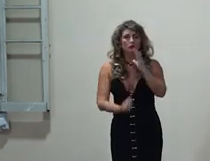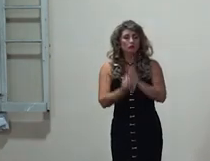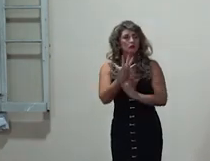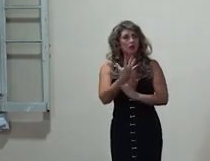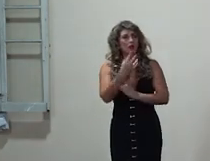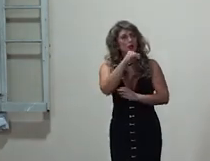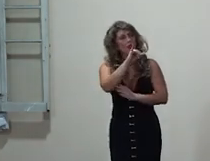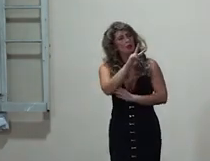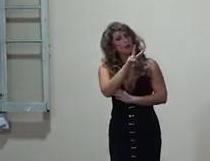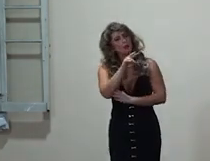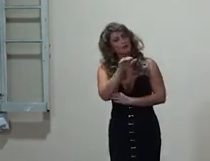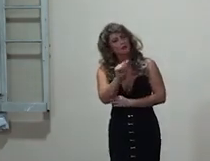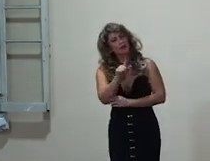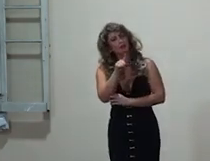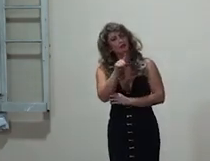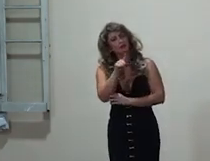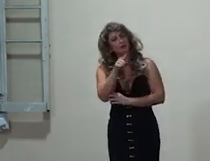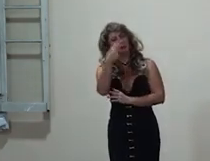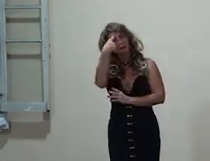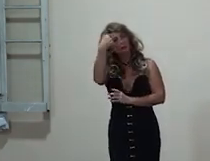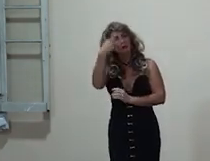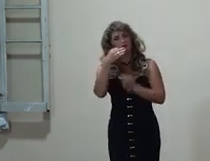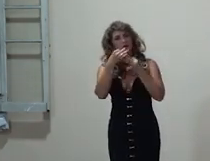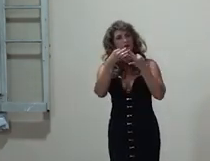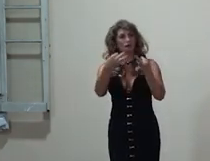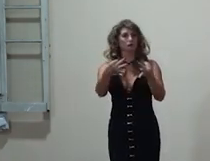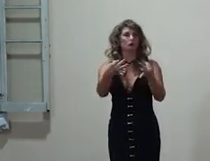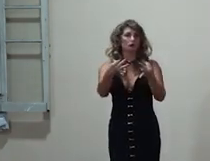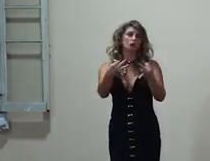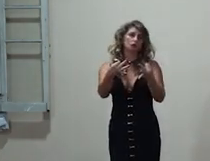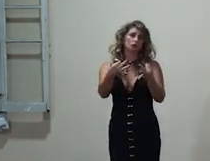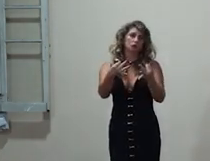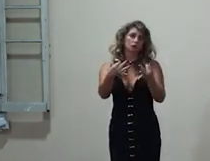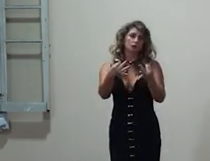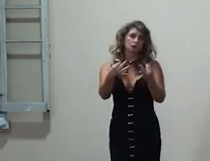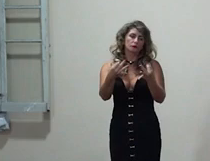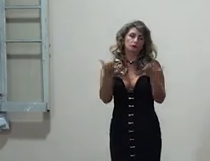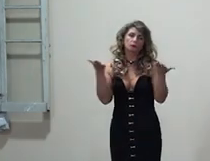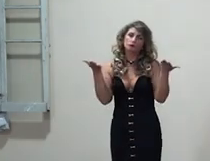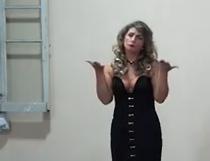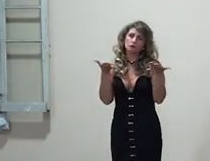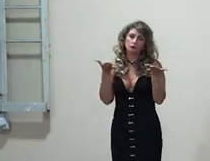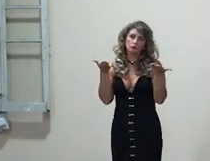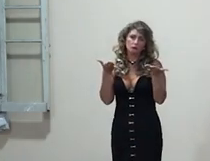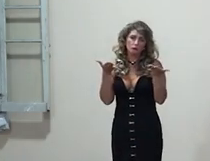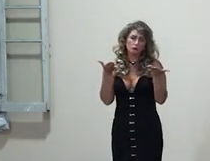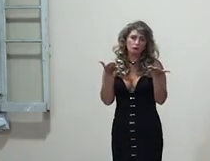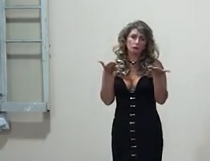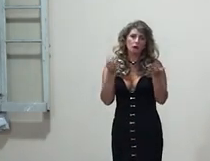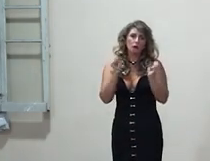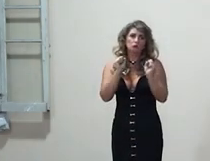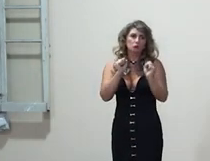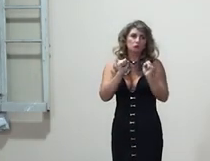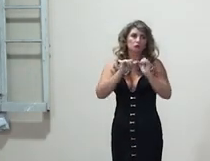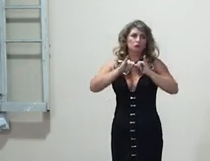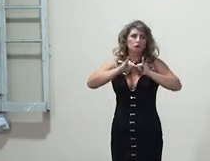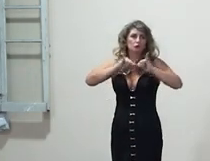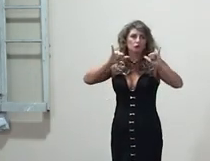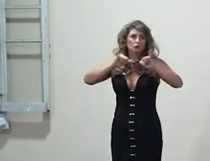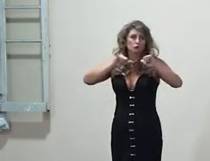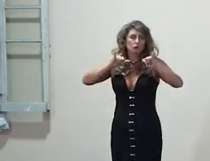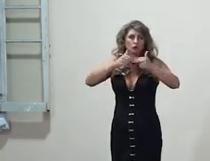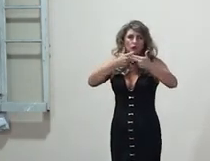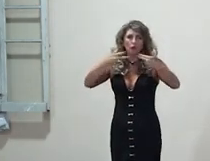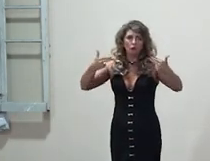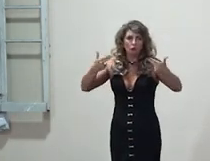Ivan, uma massa crítica, que agora nós podemos anunciar